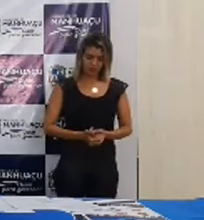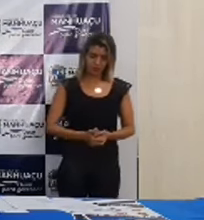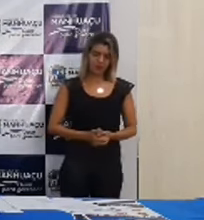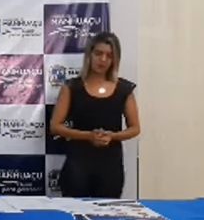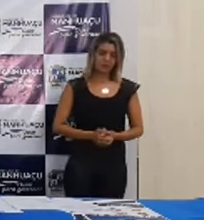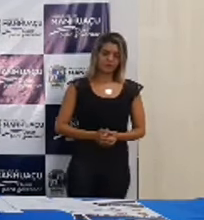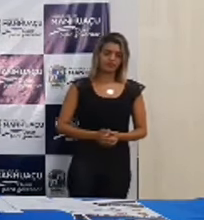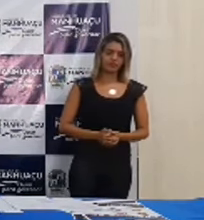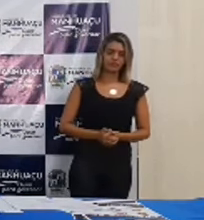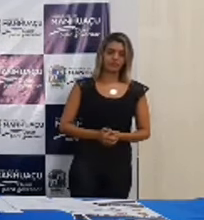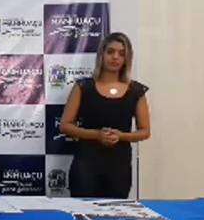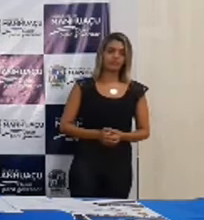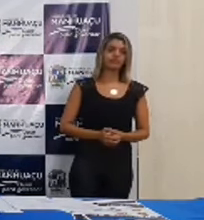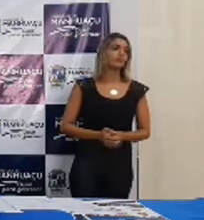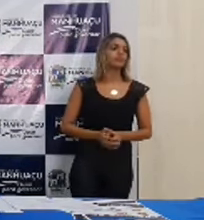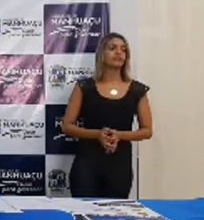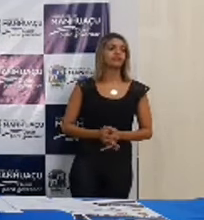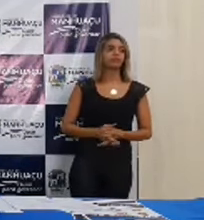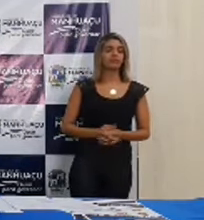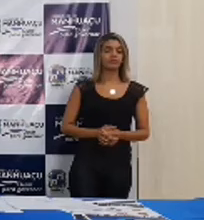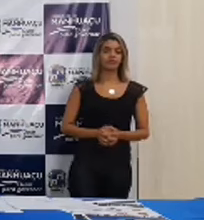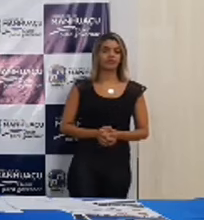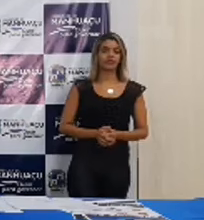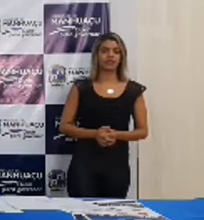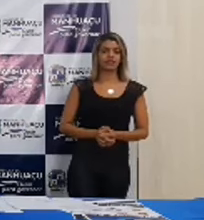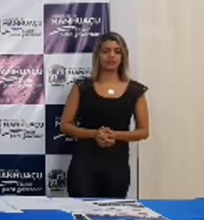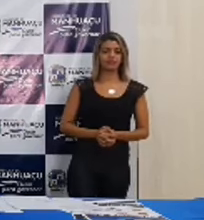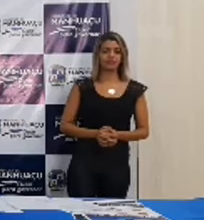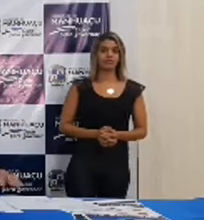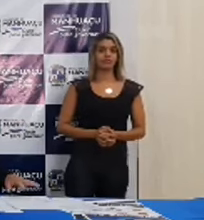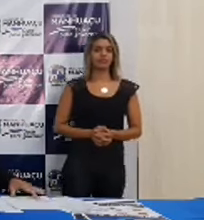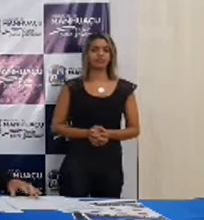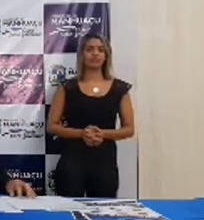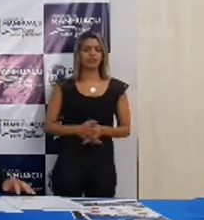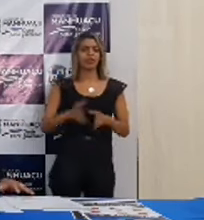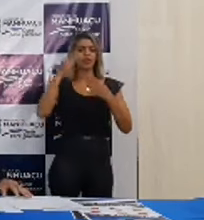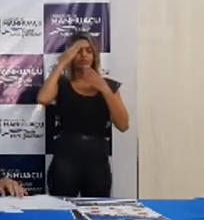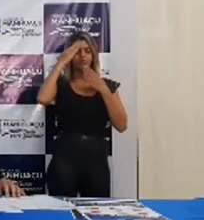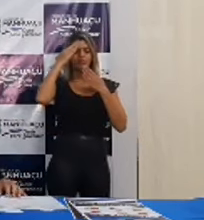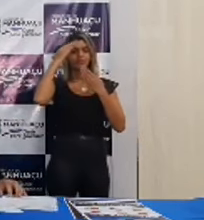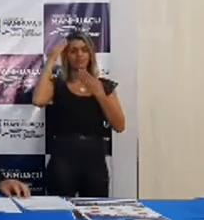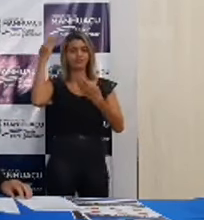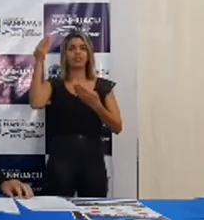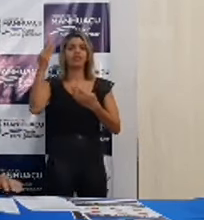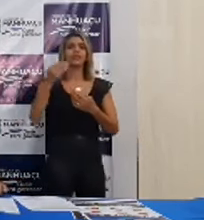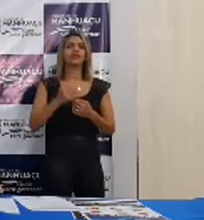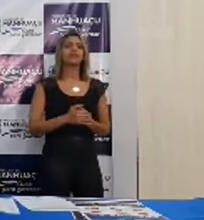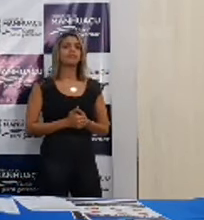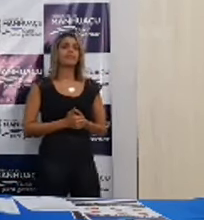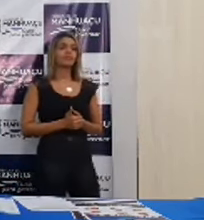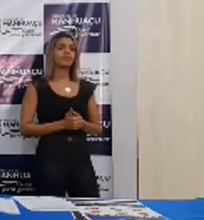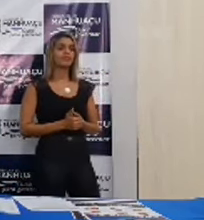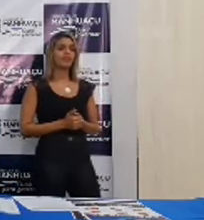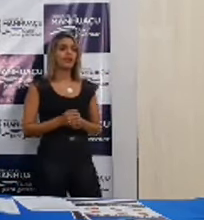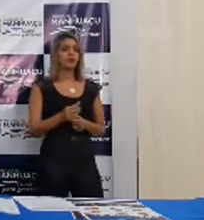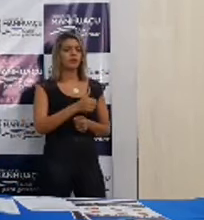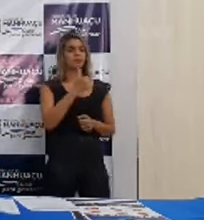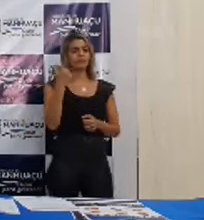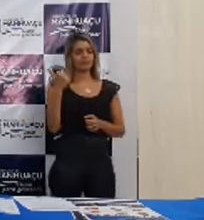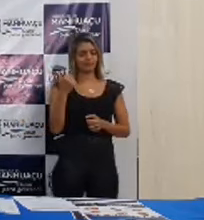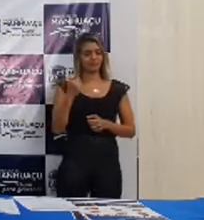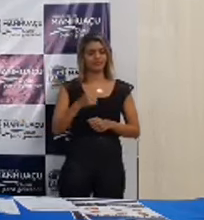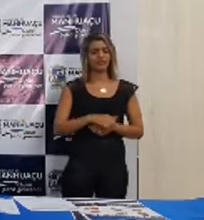Senhoras e senhores, na sequência desta coletiva de imprensa com o secretário municipal de Fazenda, Claudinei Domingos Lopes, nós tivemos a primeira parte,